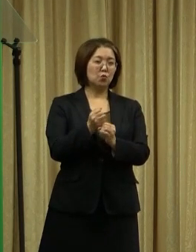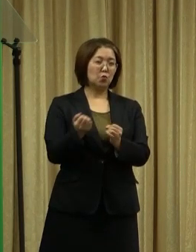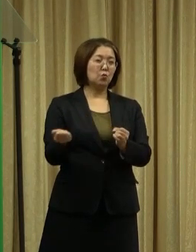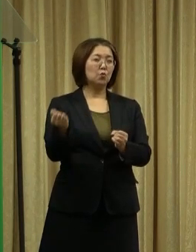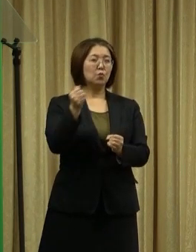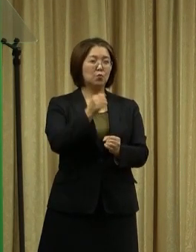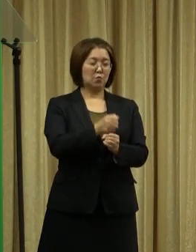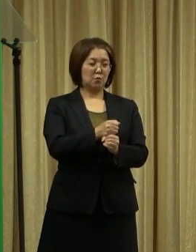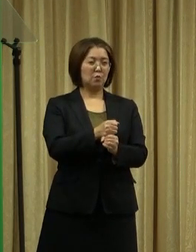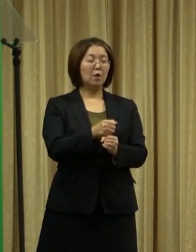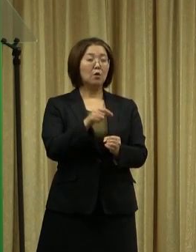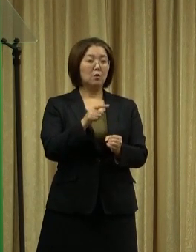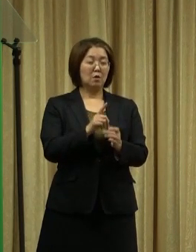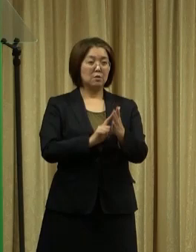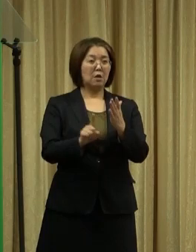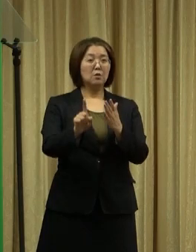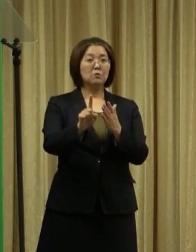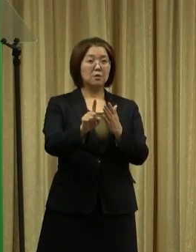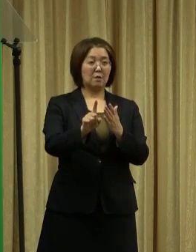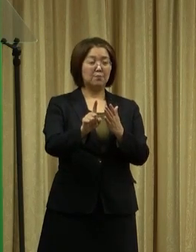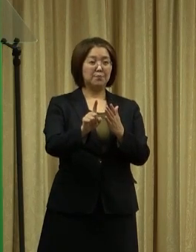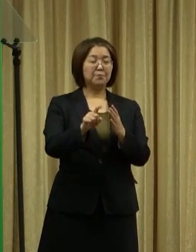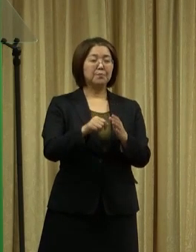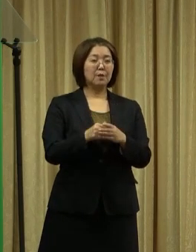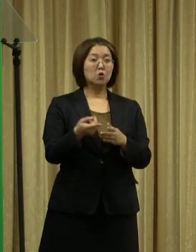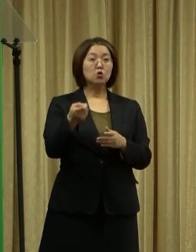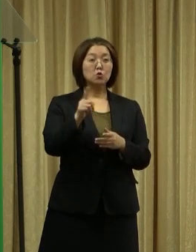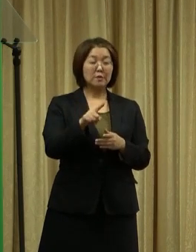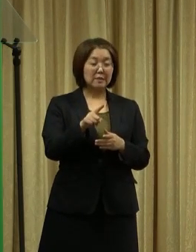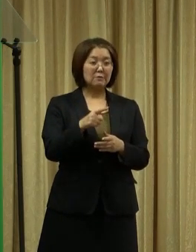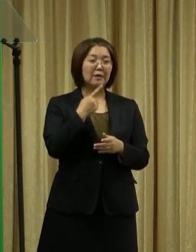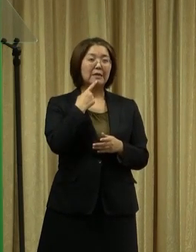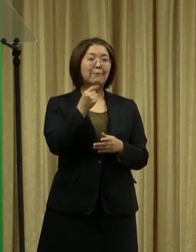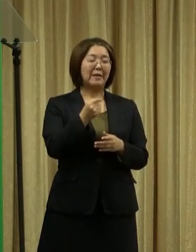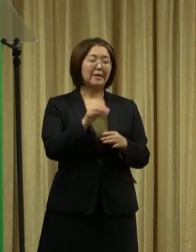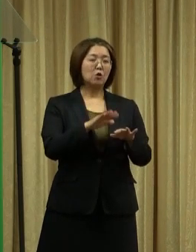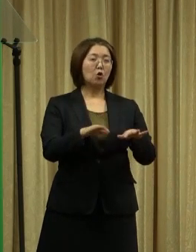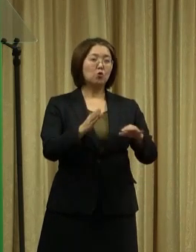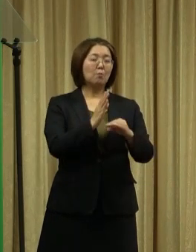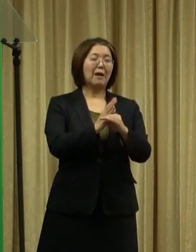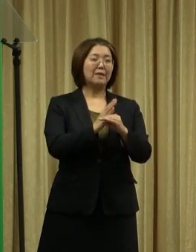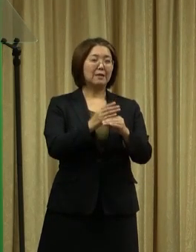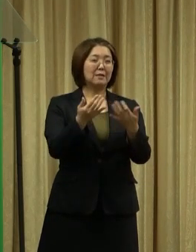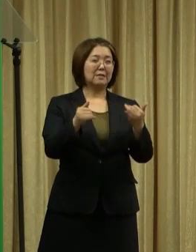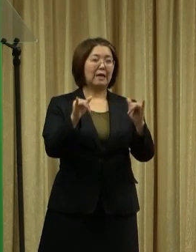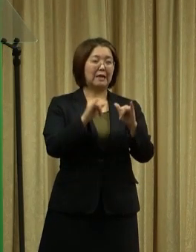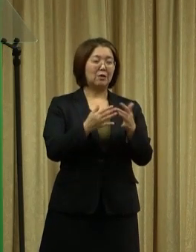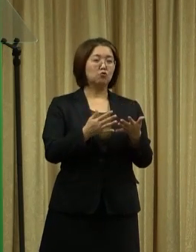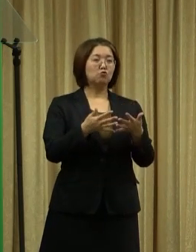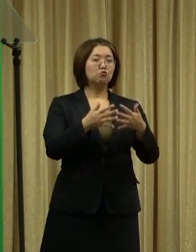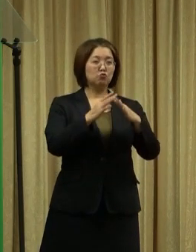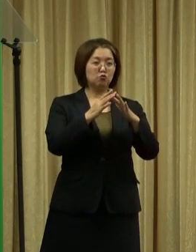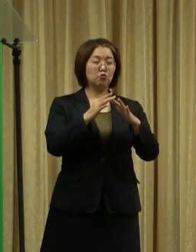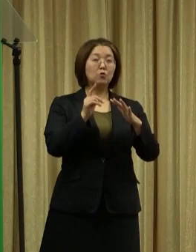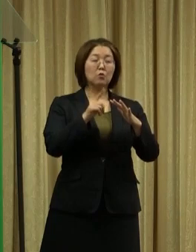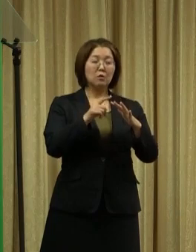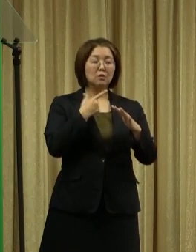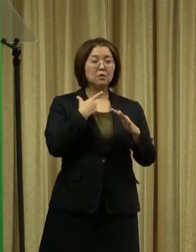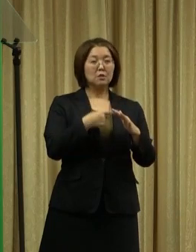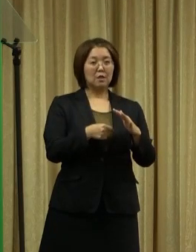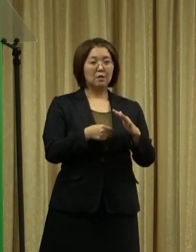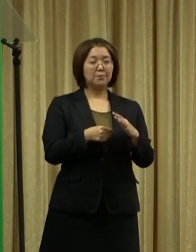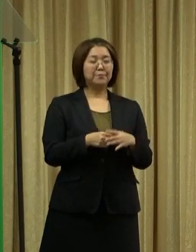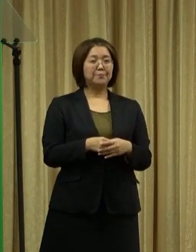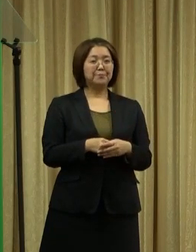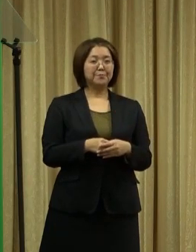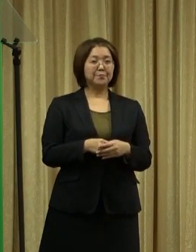です。これを最優先にしております。で、その次は、やはり子ども真ん中社会を作るということ、これに置きたいというふうに考え